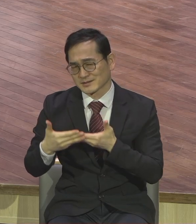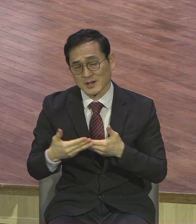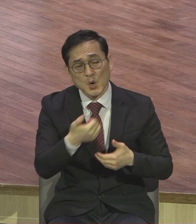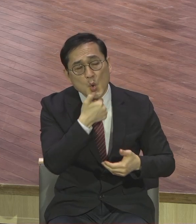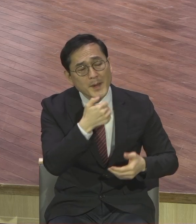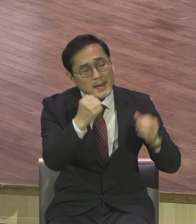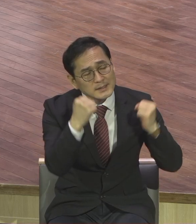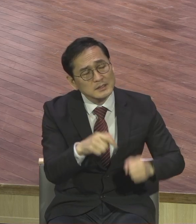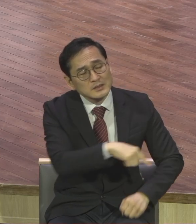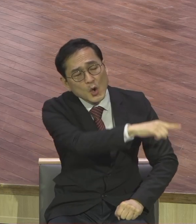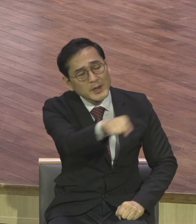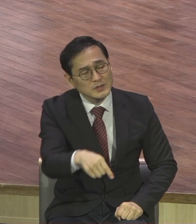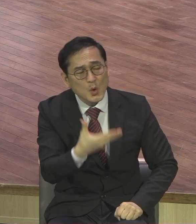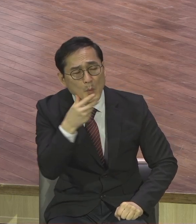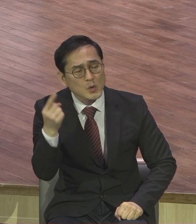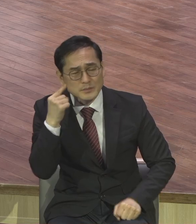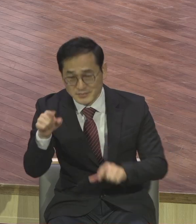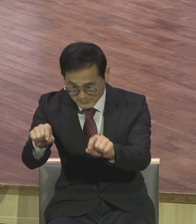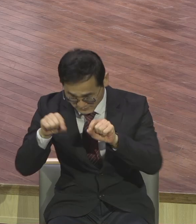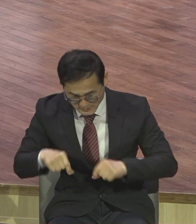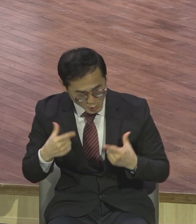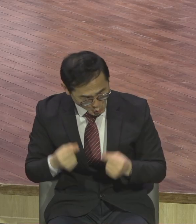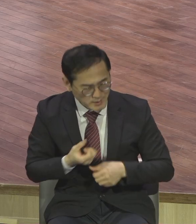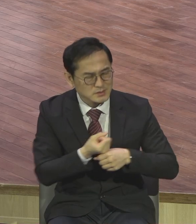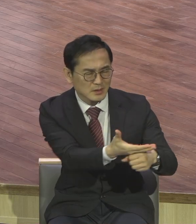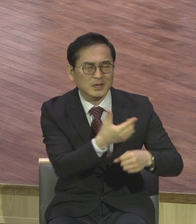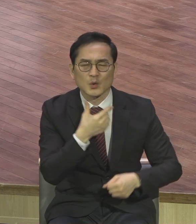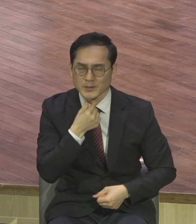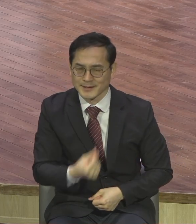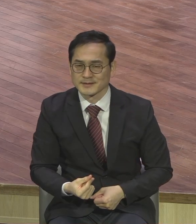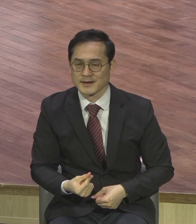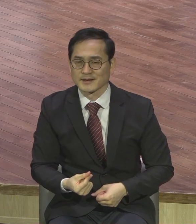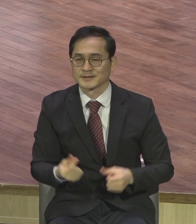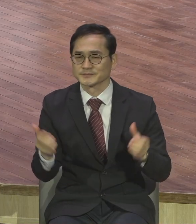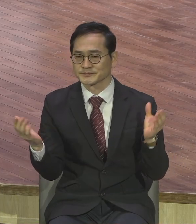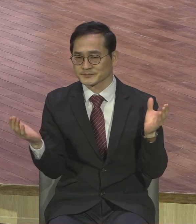너희에게도 복음 전하기를 원하노라. 아멘.